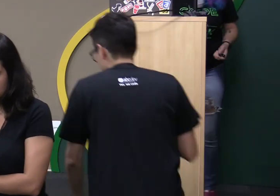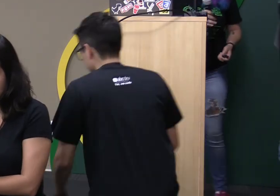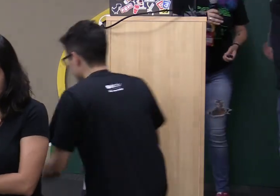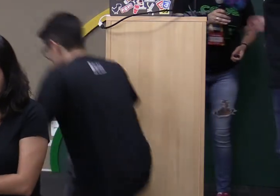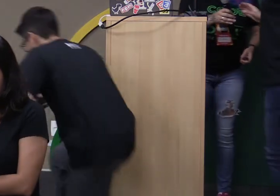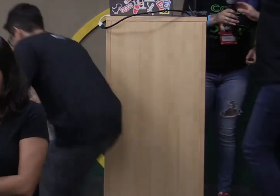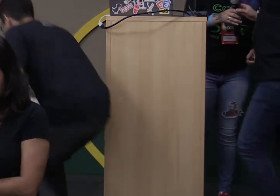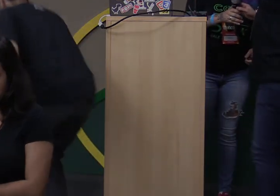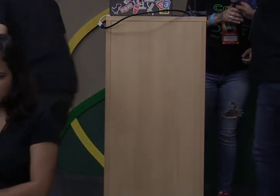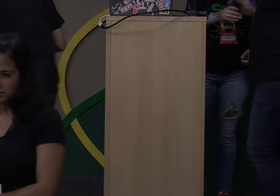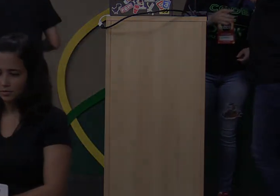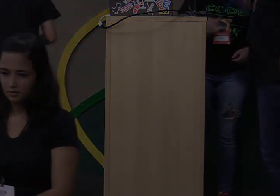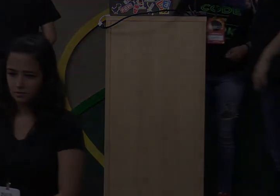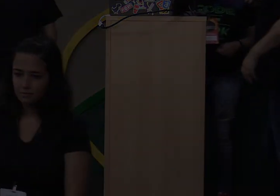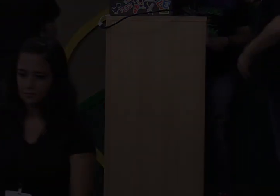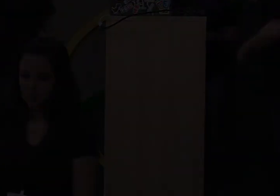eu já tenho meia hora pra usar só depois eu não meio para eu já